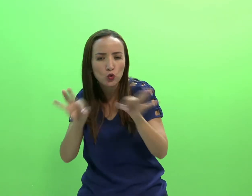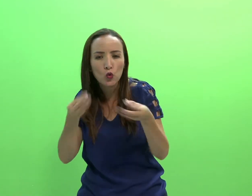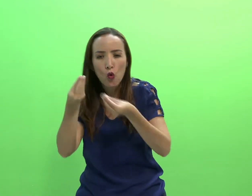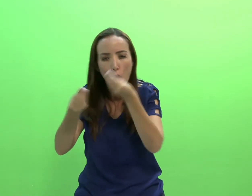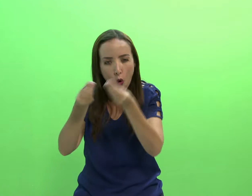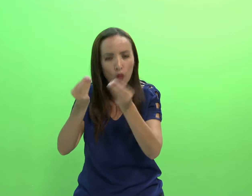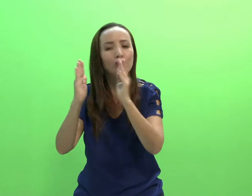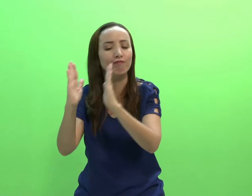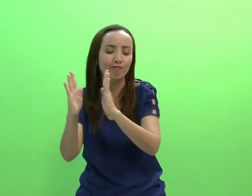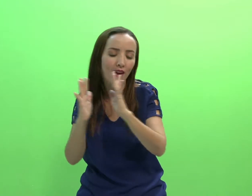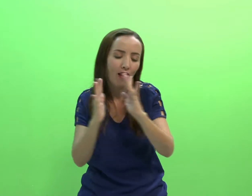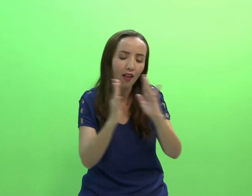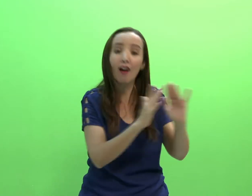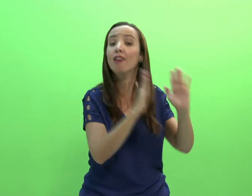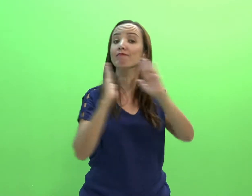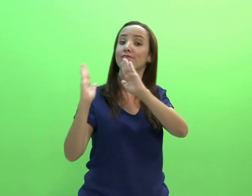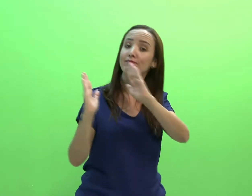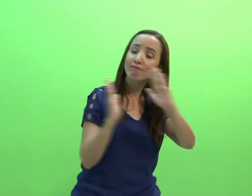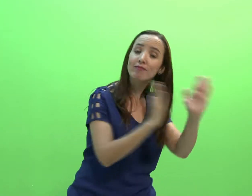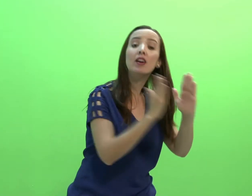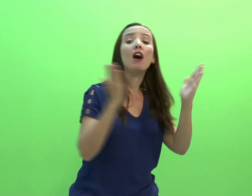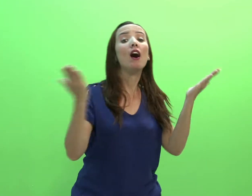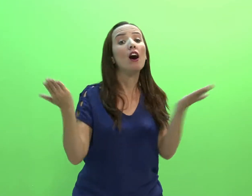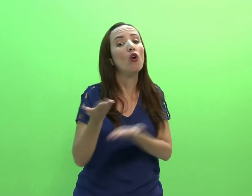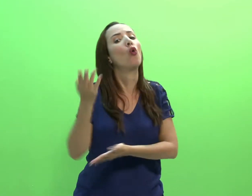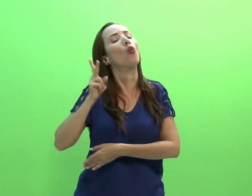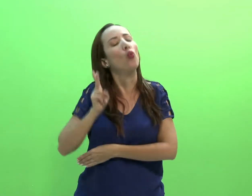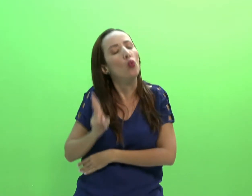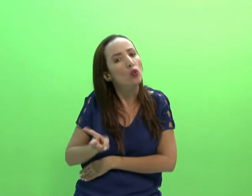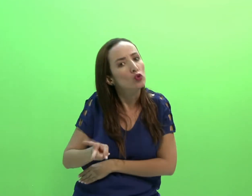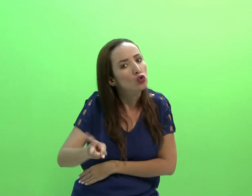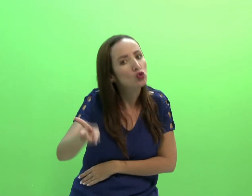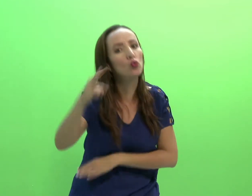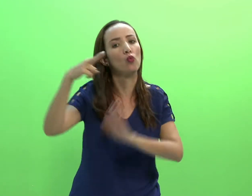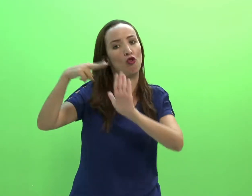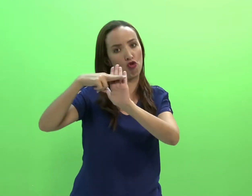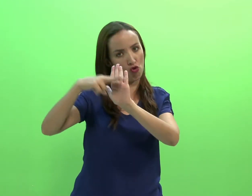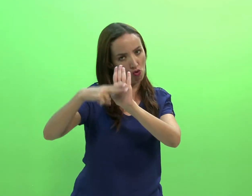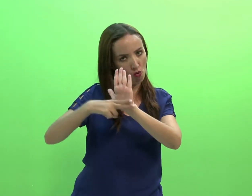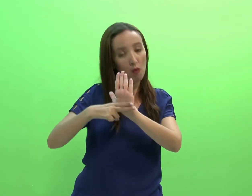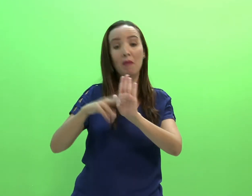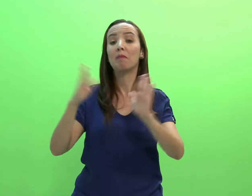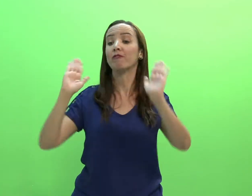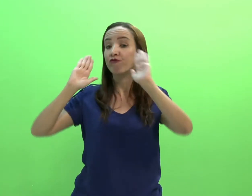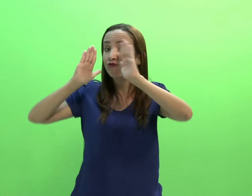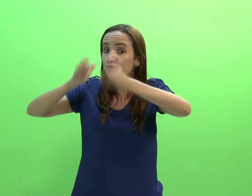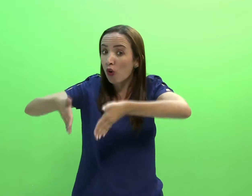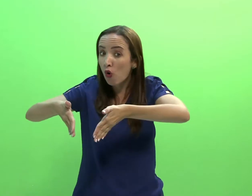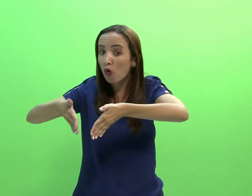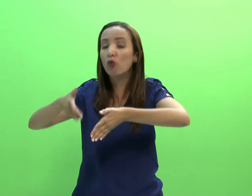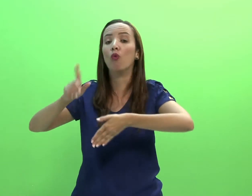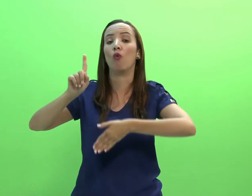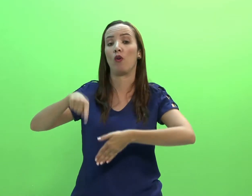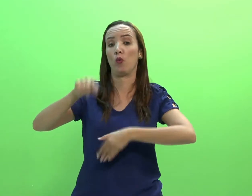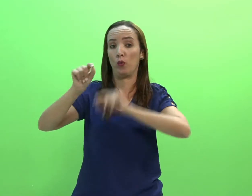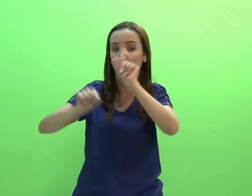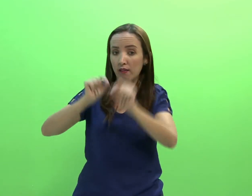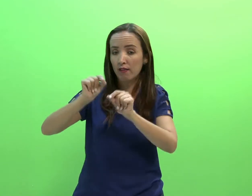estruturar a referência. Hoje daremos continuidade às normas, só que com foco